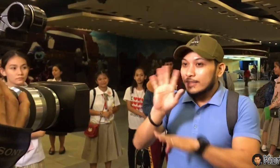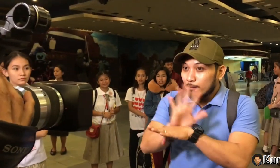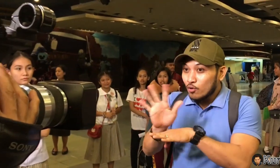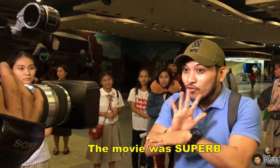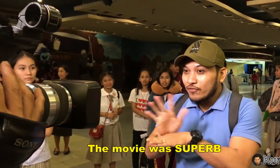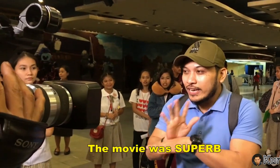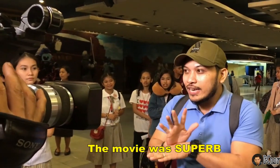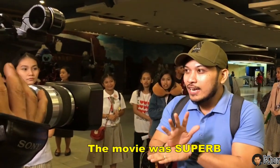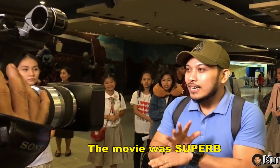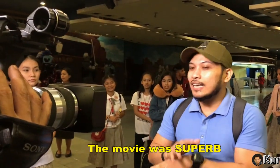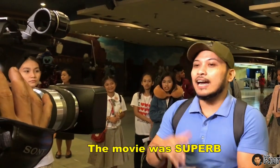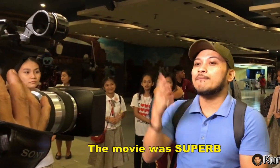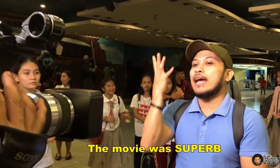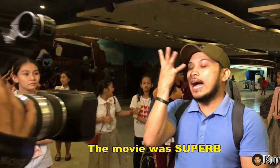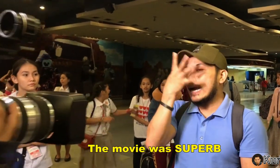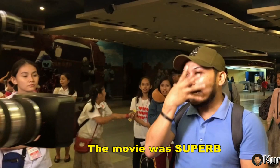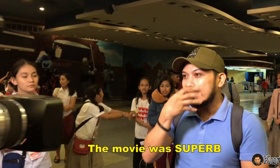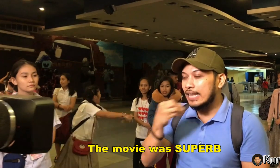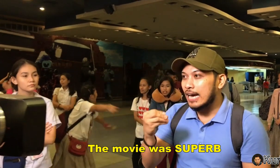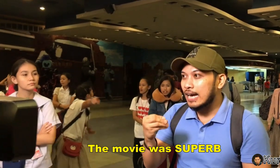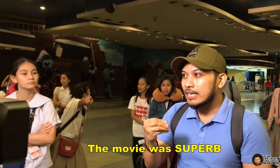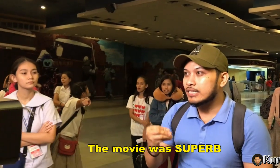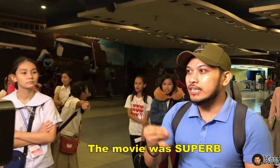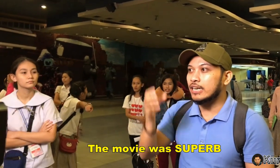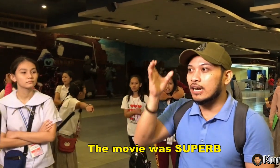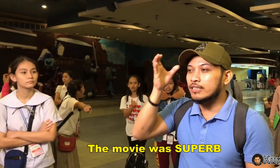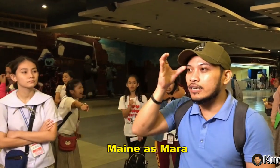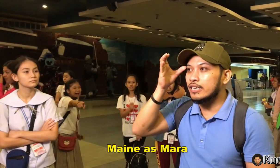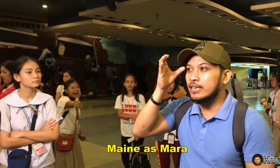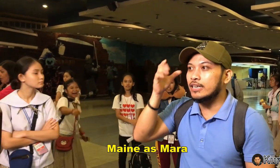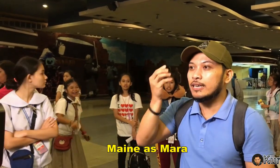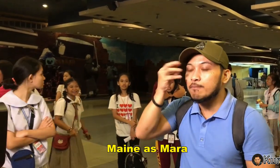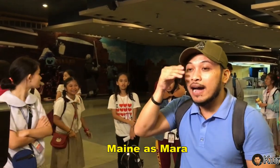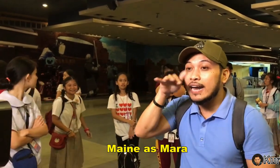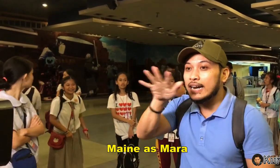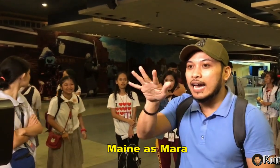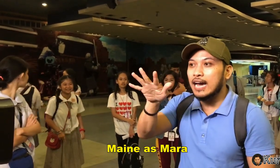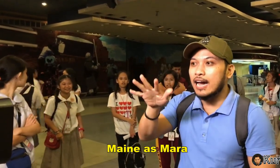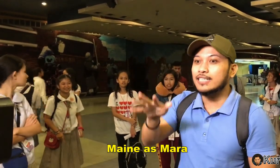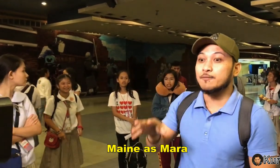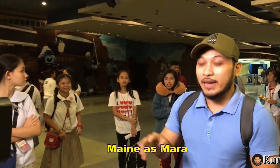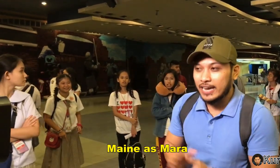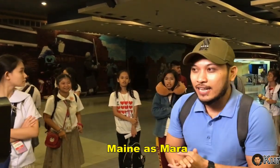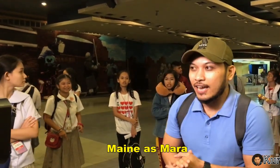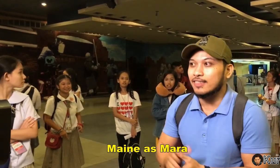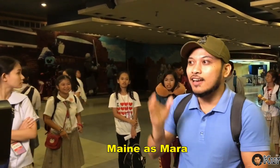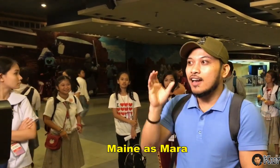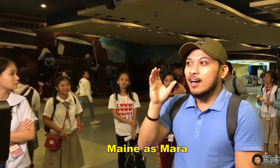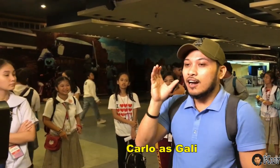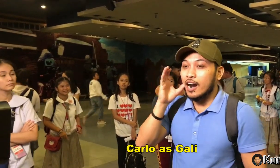The movie, grabe, ang ganda, si Mara as me and